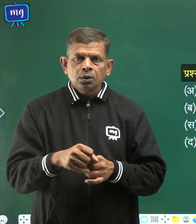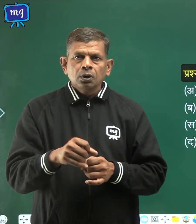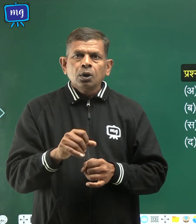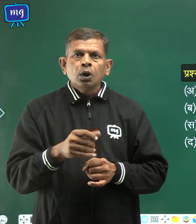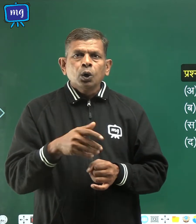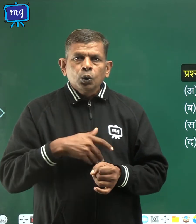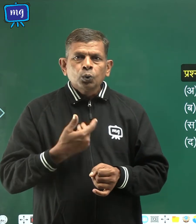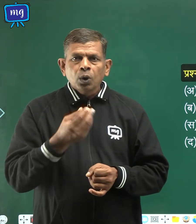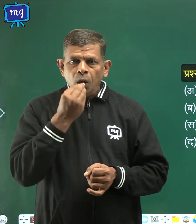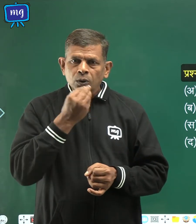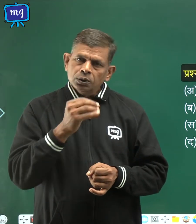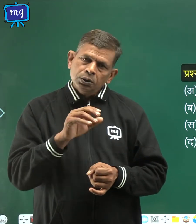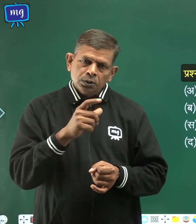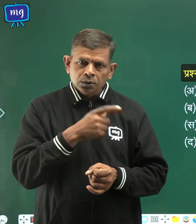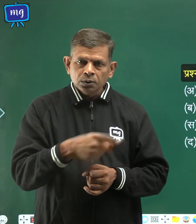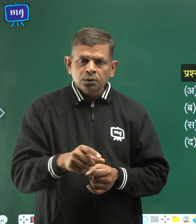स्वपोषी कहलाते हैं।